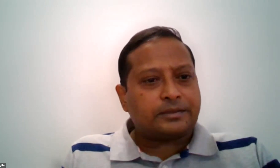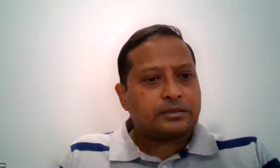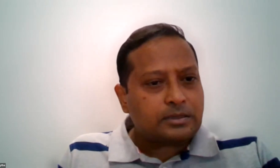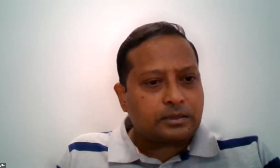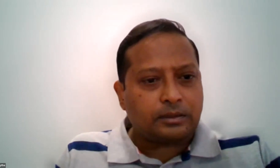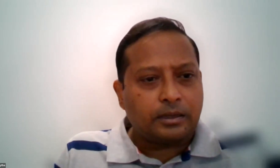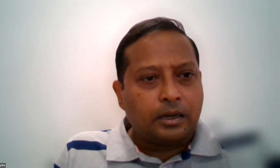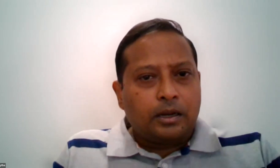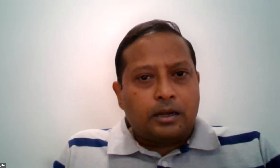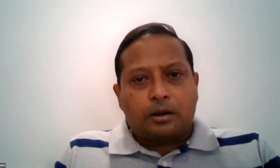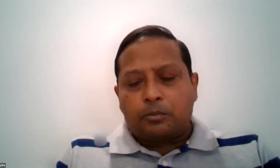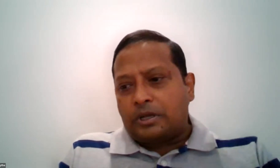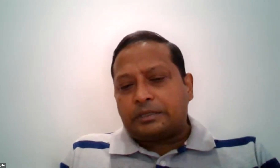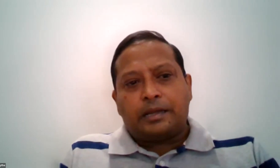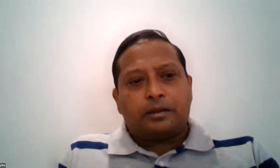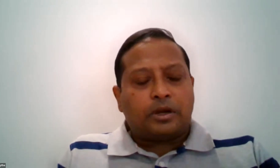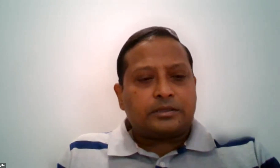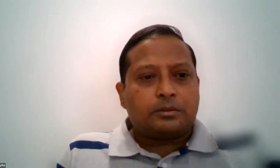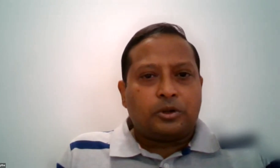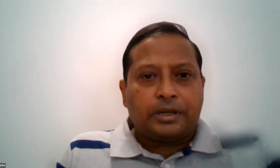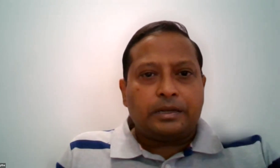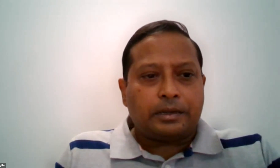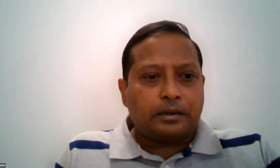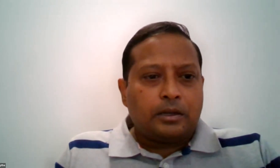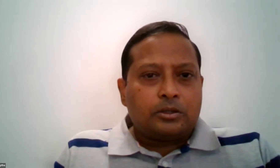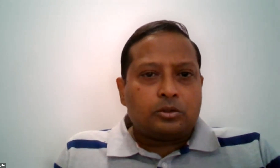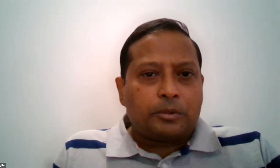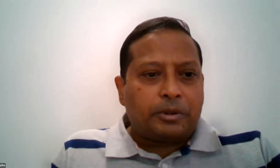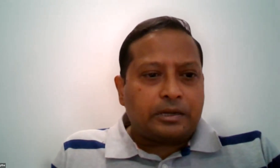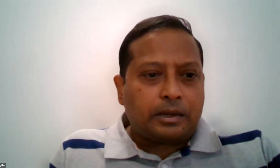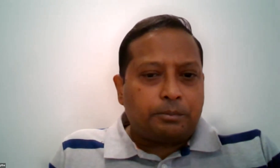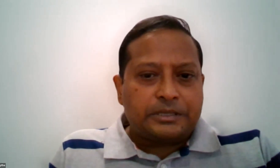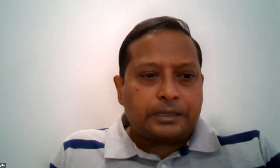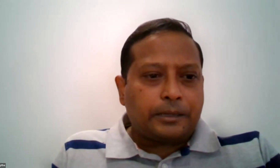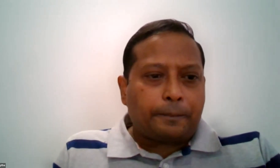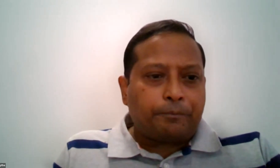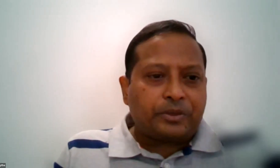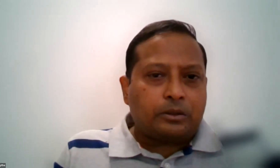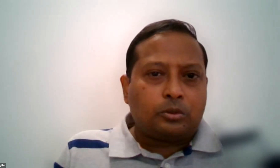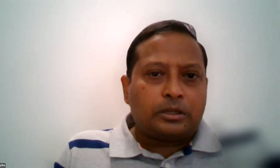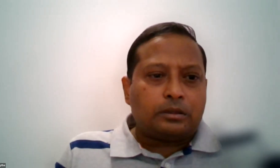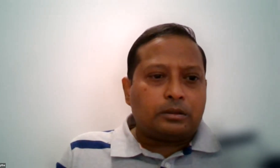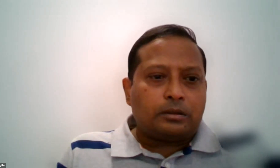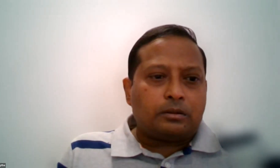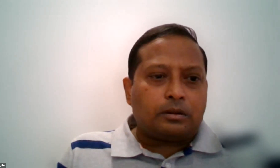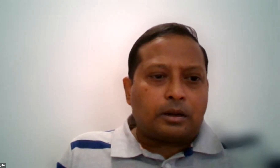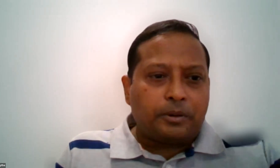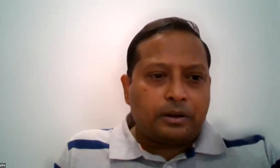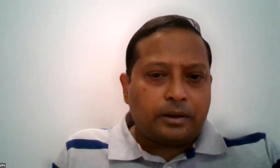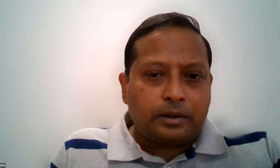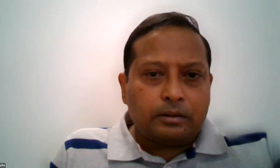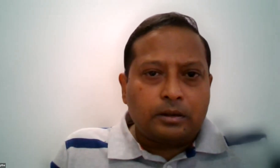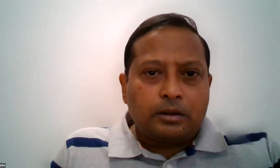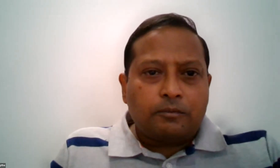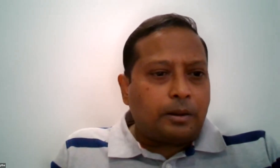यहाँ पे एक्सेस कर सकते हैं. अगर आपको लगता है कि वो एक्सेसिबल नहीं है, सुगम्य भारत ऐप में जाके तुरंत